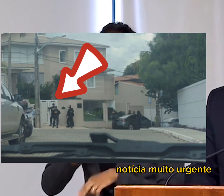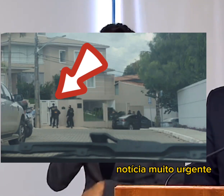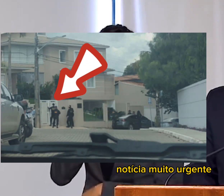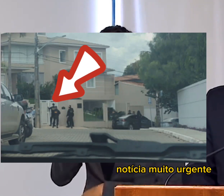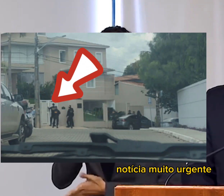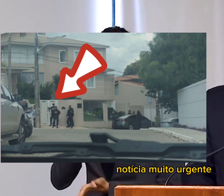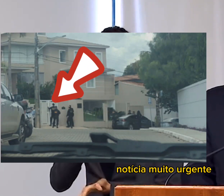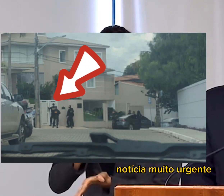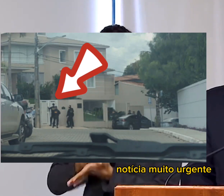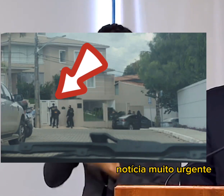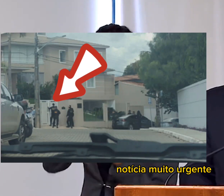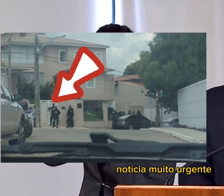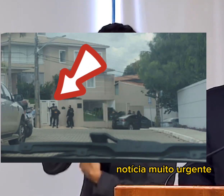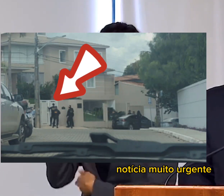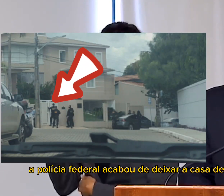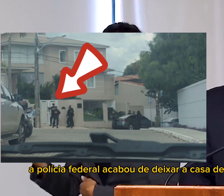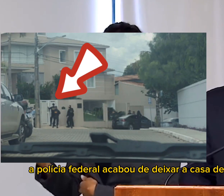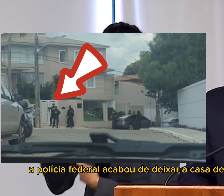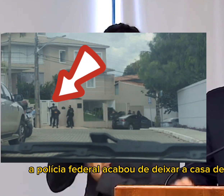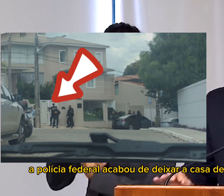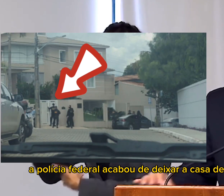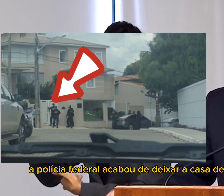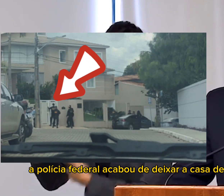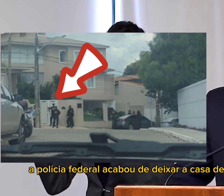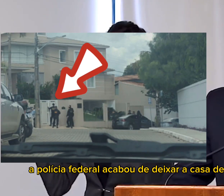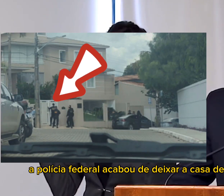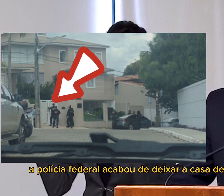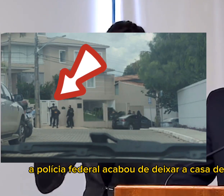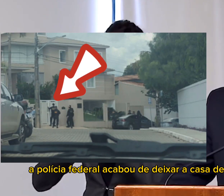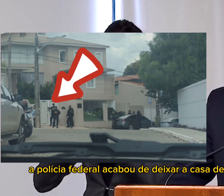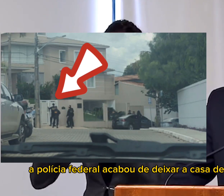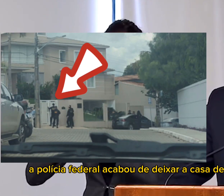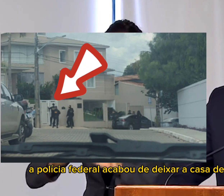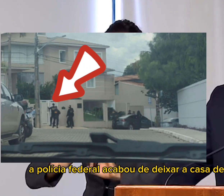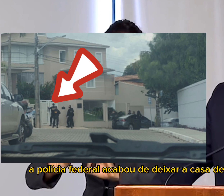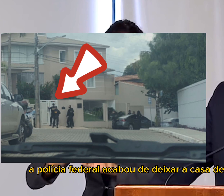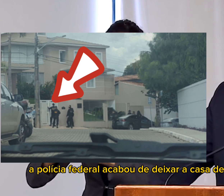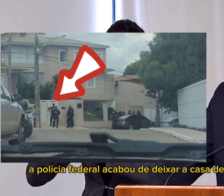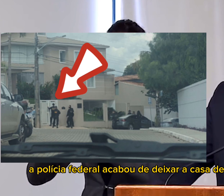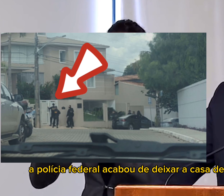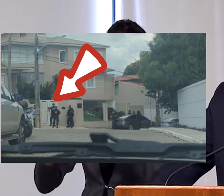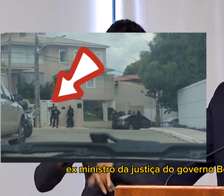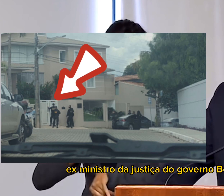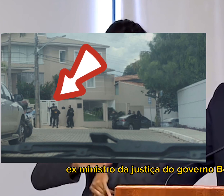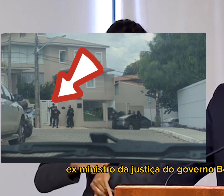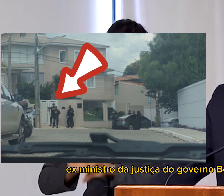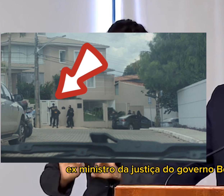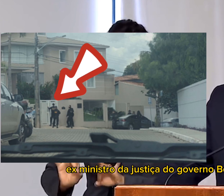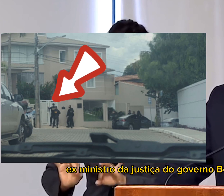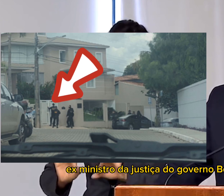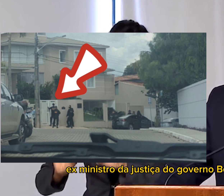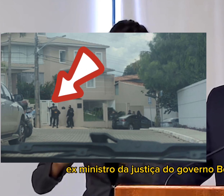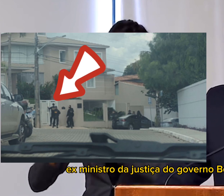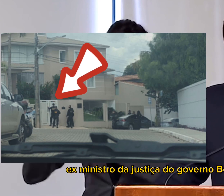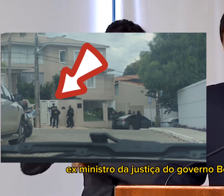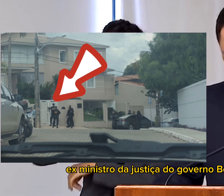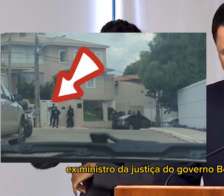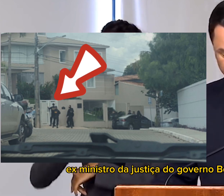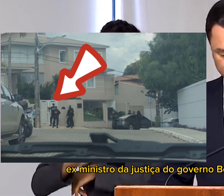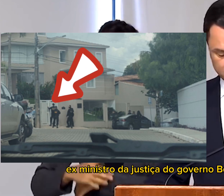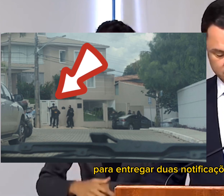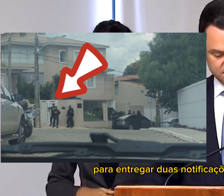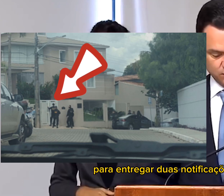Pessoal, notícia muito urgente. A Polícia Federal acabou de deixar a casa de Anderson Torres, ex-ministro da Justiça do